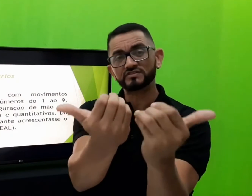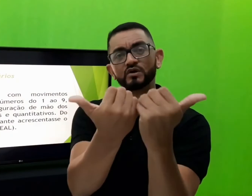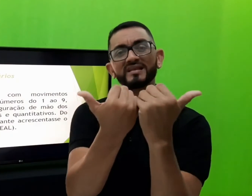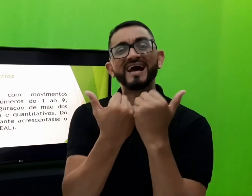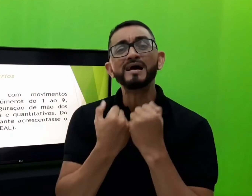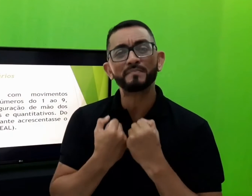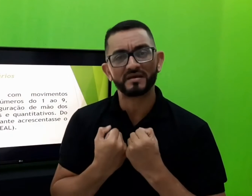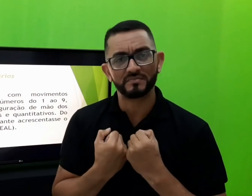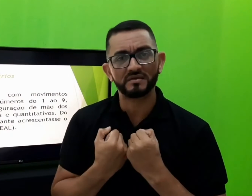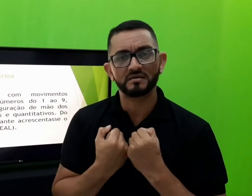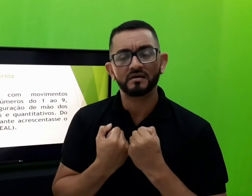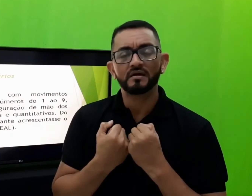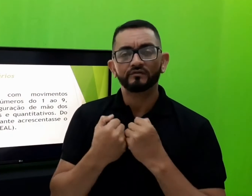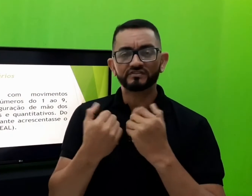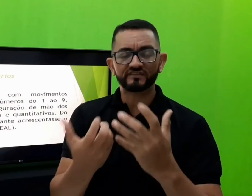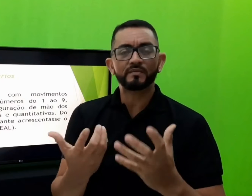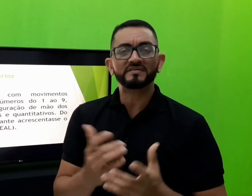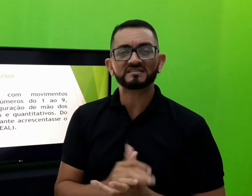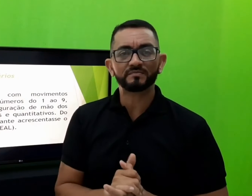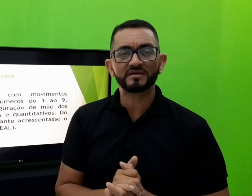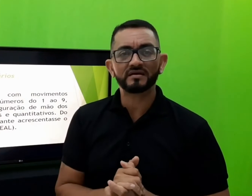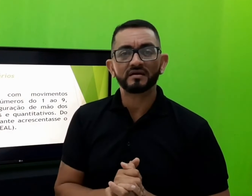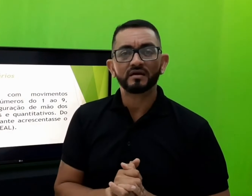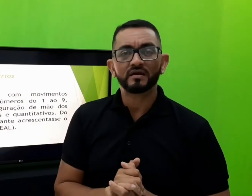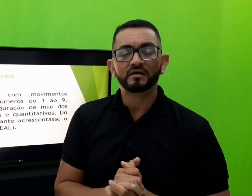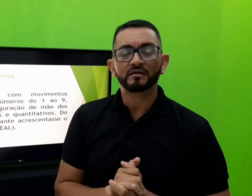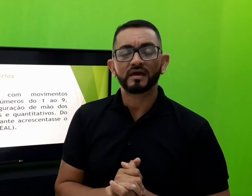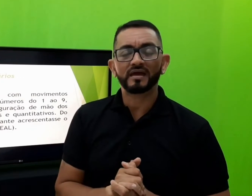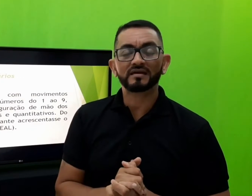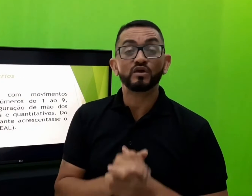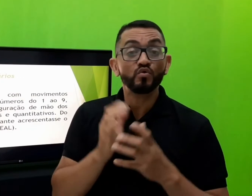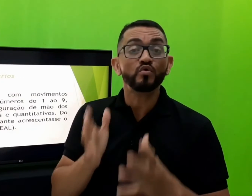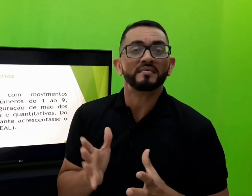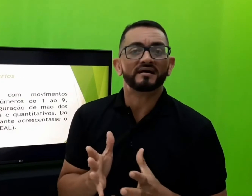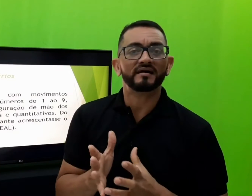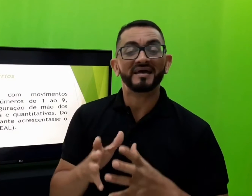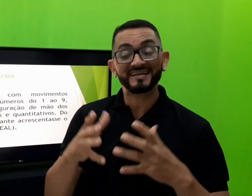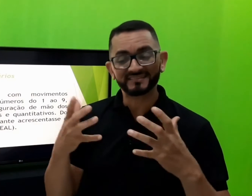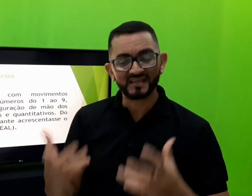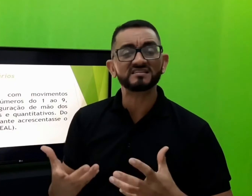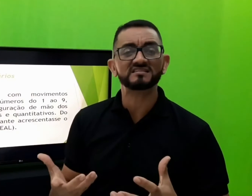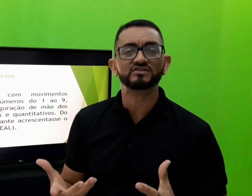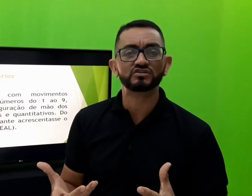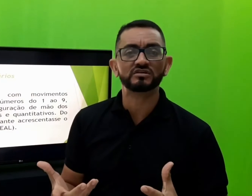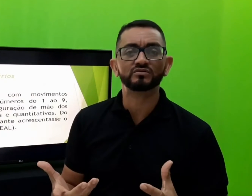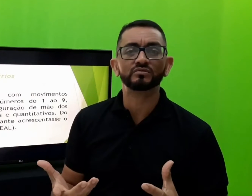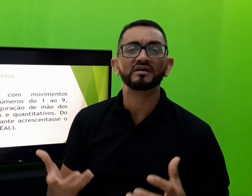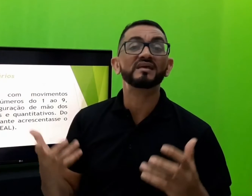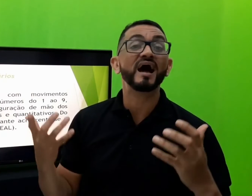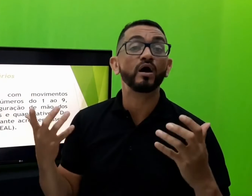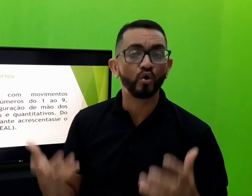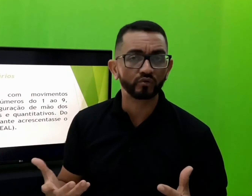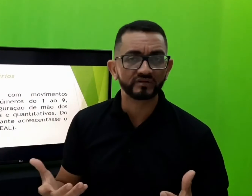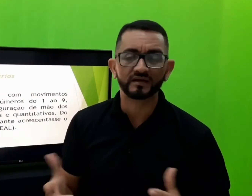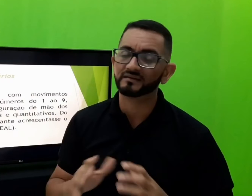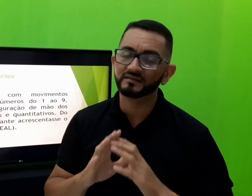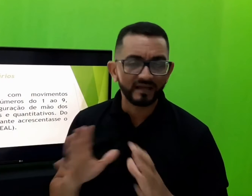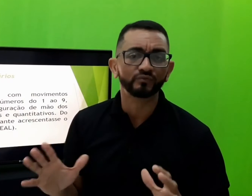você olhar para mim, você vai perceber que uma ela tem sentido e a outra não